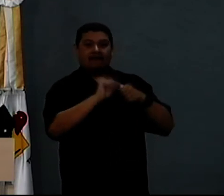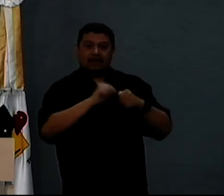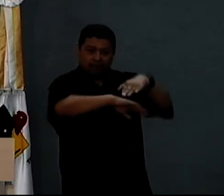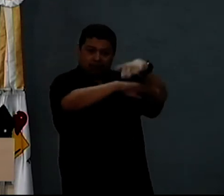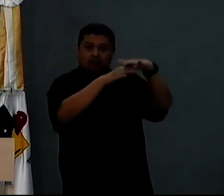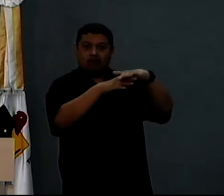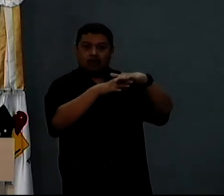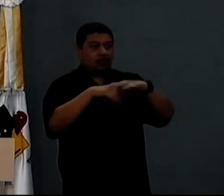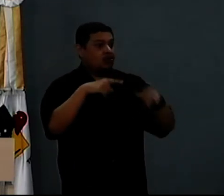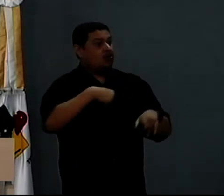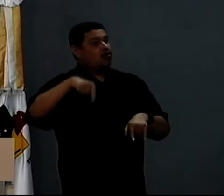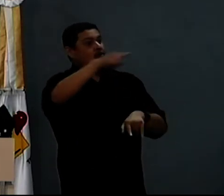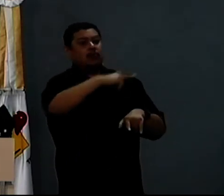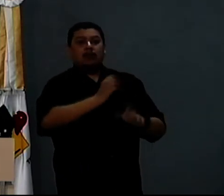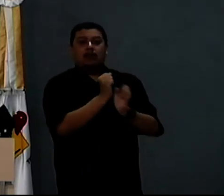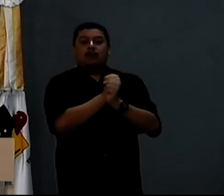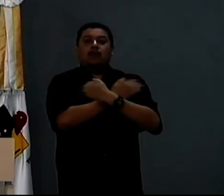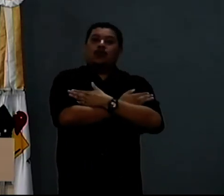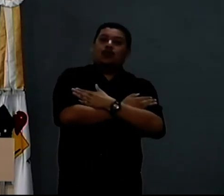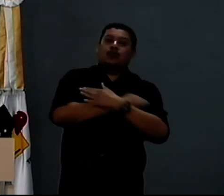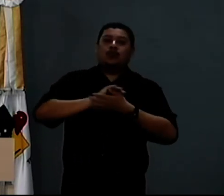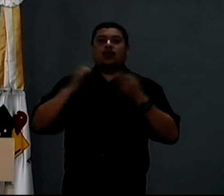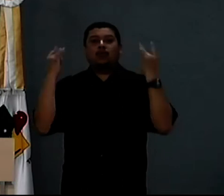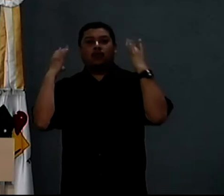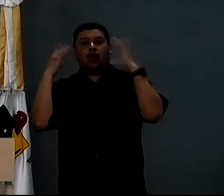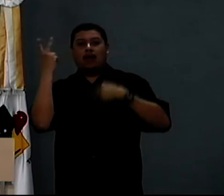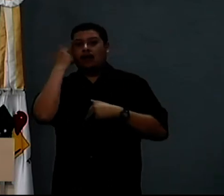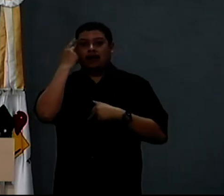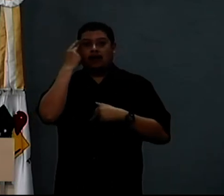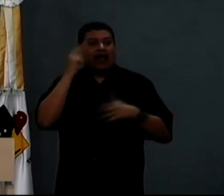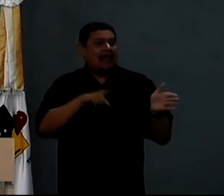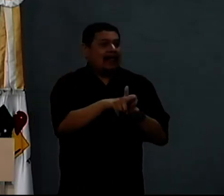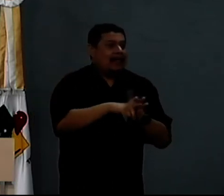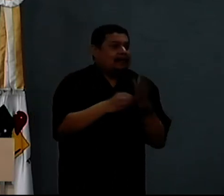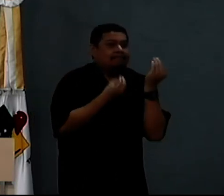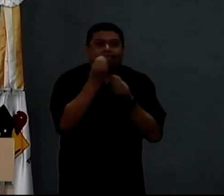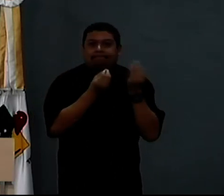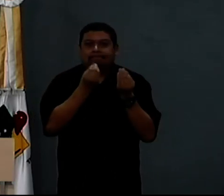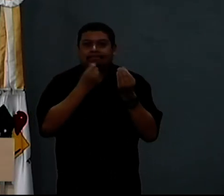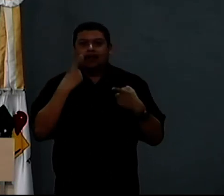nada. Aí você retorna de novo lá, não, estou na sondagem, não sei o quê. Então, assim, se dão mil e